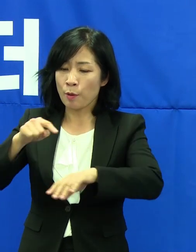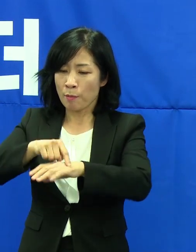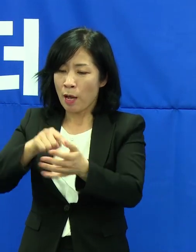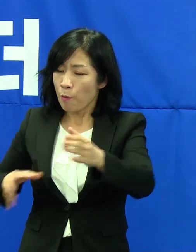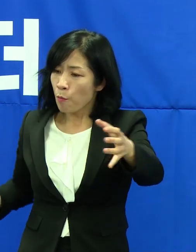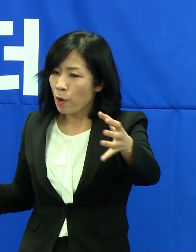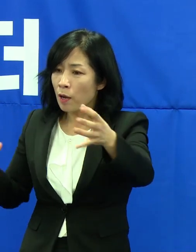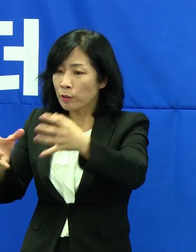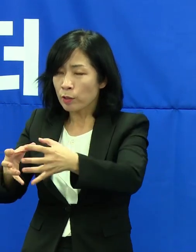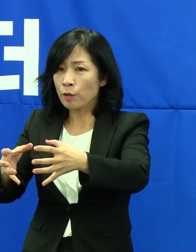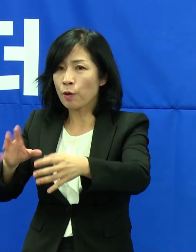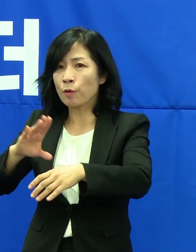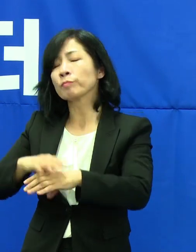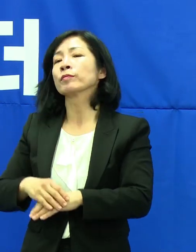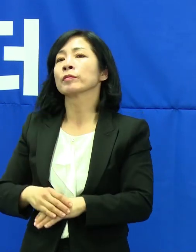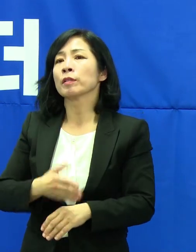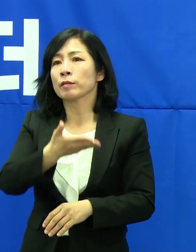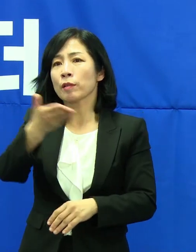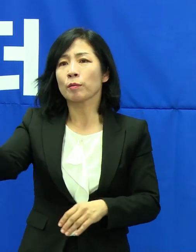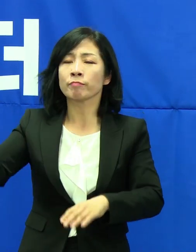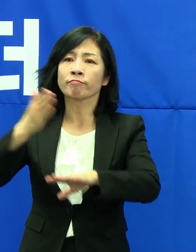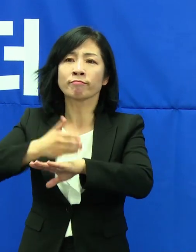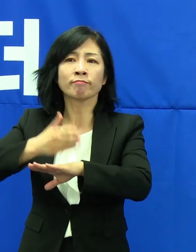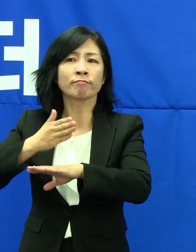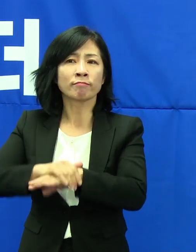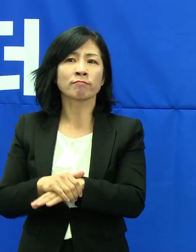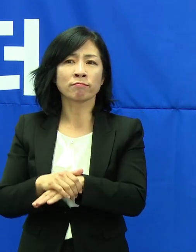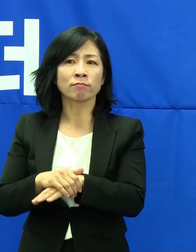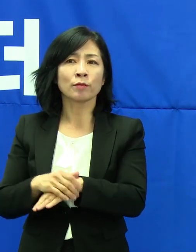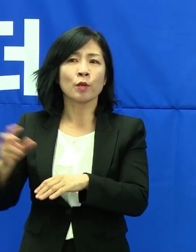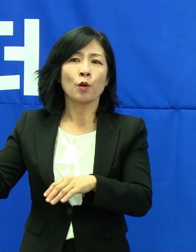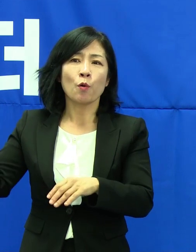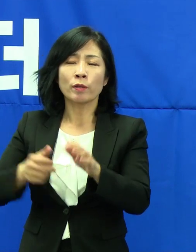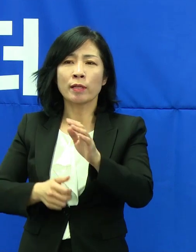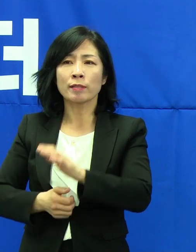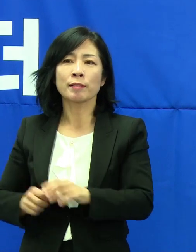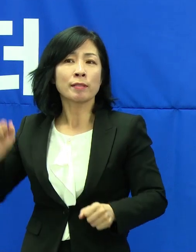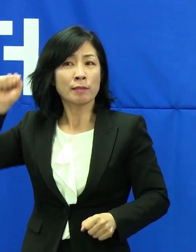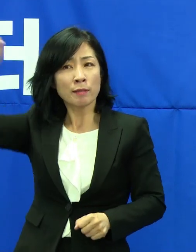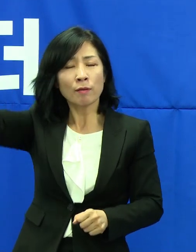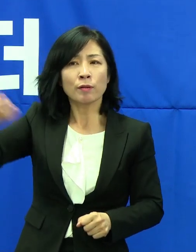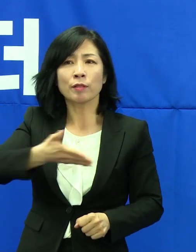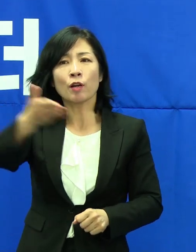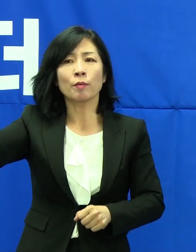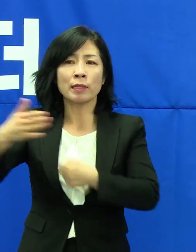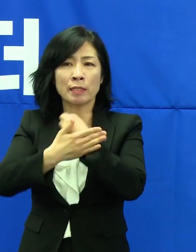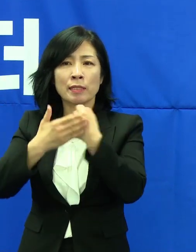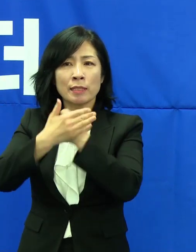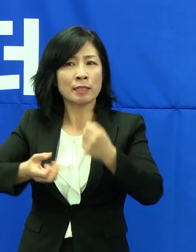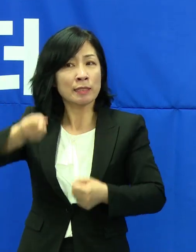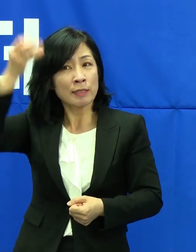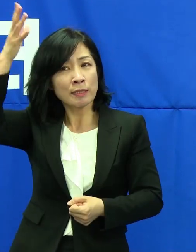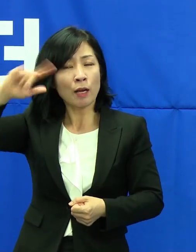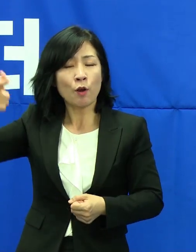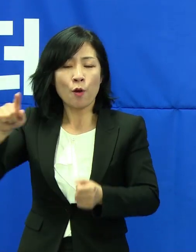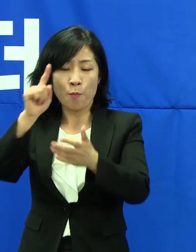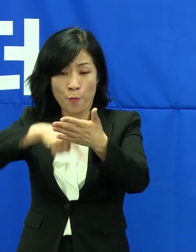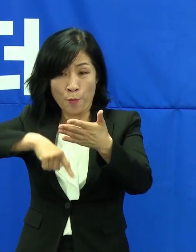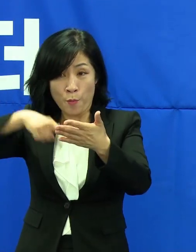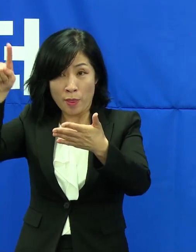모아주시고 손까지 잡아주신 여러분들 정말 감사드리고요. 꼭 이겨서 여러분들의 은혜를 잊지 않고